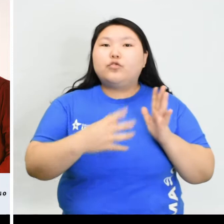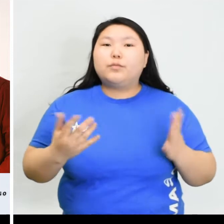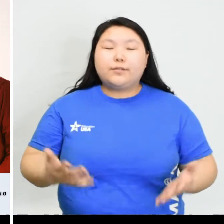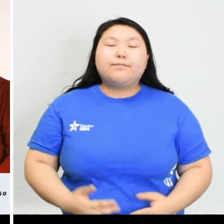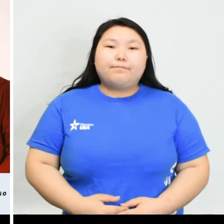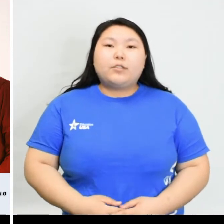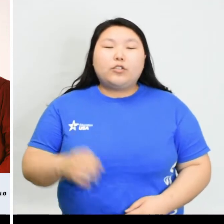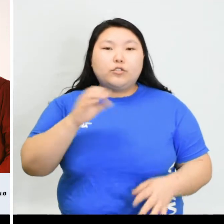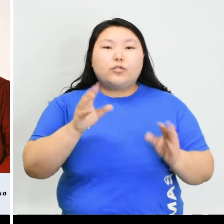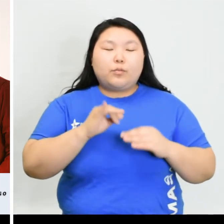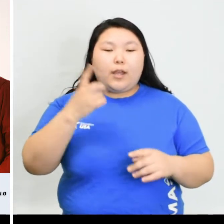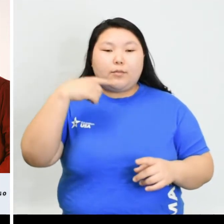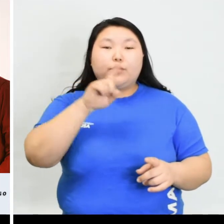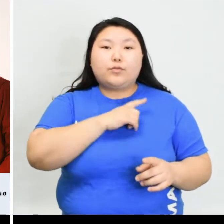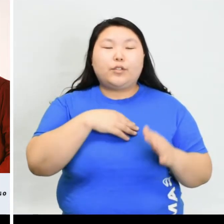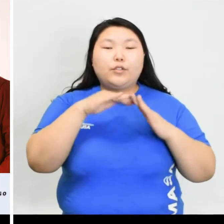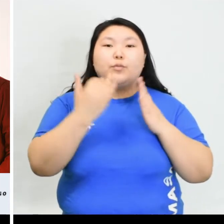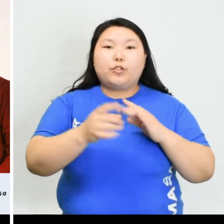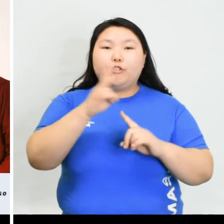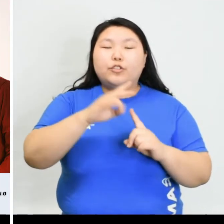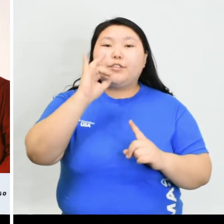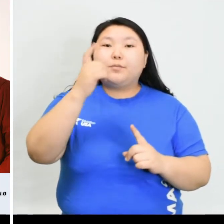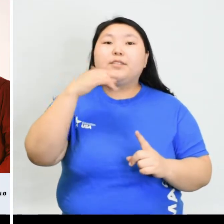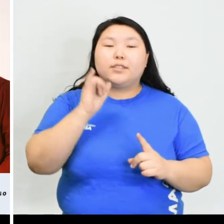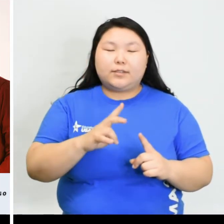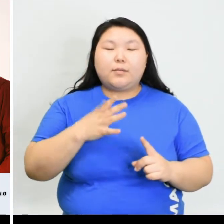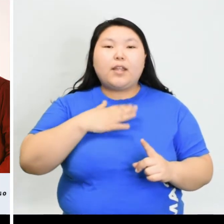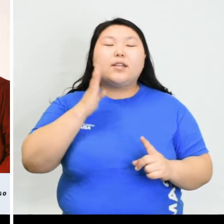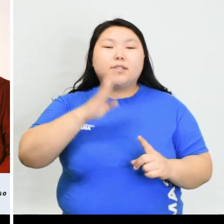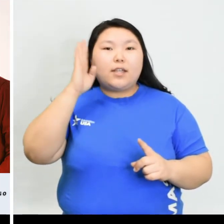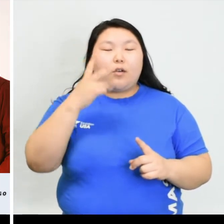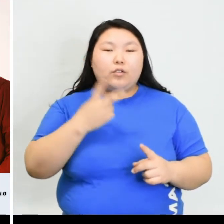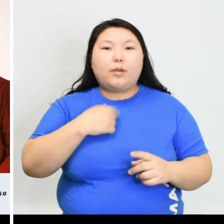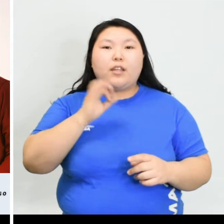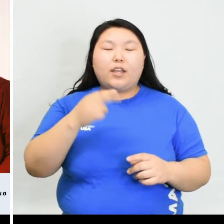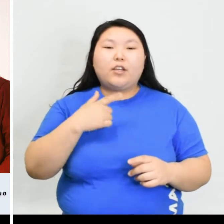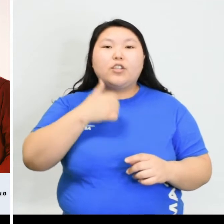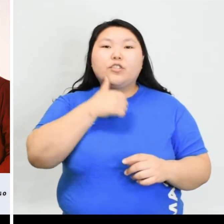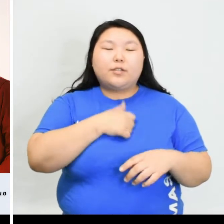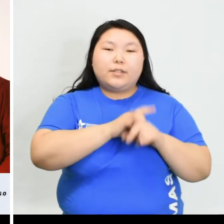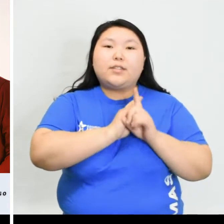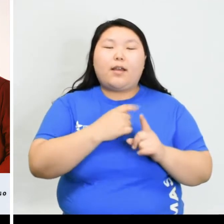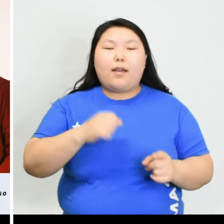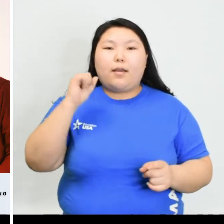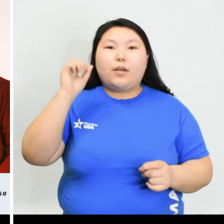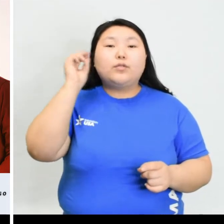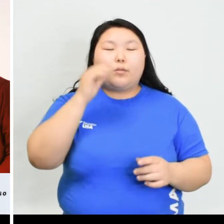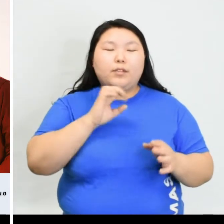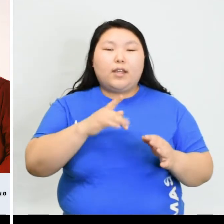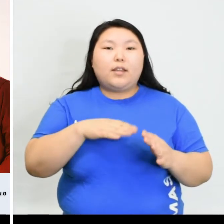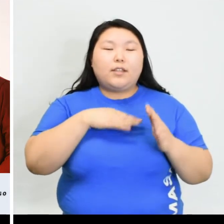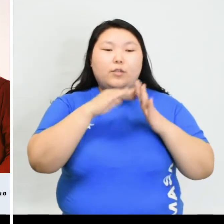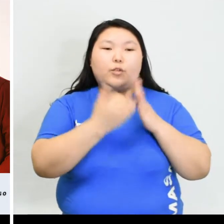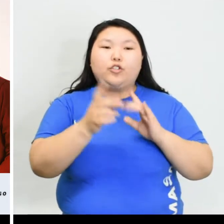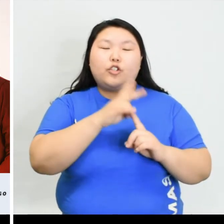Юу нөлөөсөн бэ? Ер нь бол хамгийн түрүүнд бол гэр бүлийн нөлөө их байсан. Тэгээ манай ээж аав манай яг ихчээгээ дагаад одоо Америкт